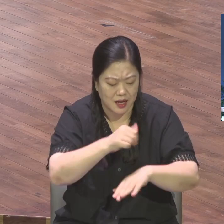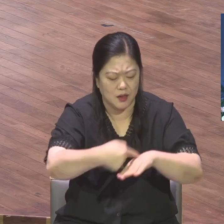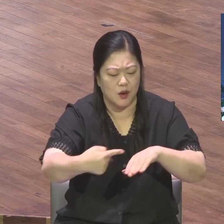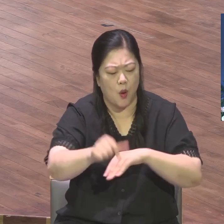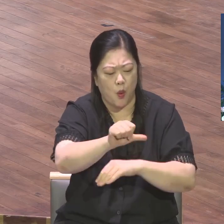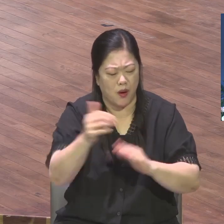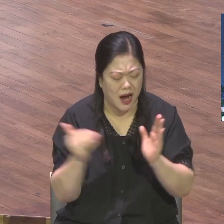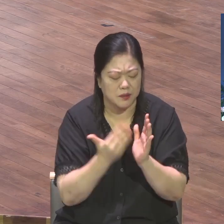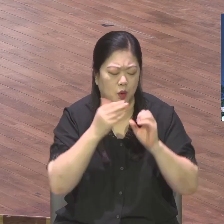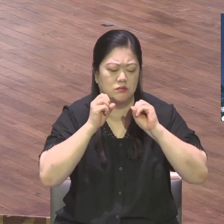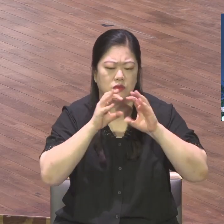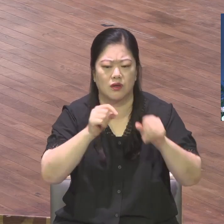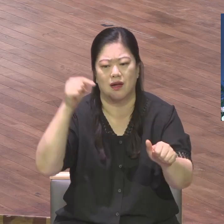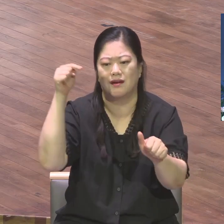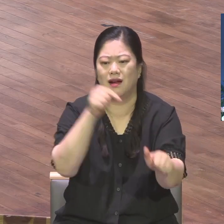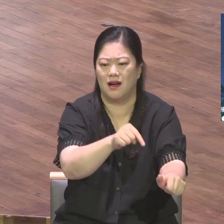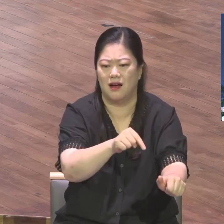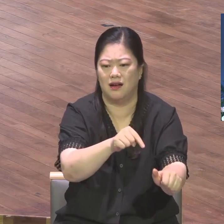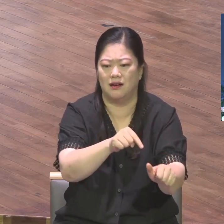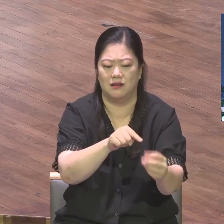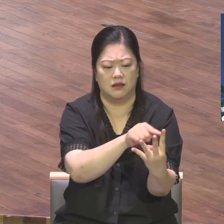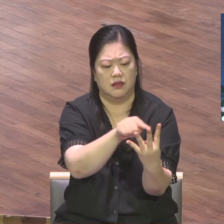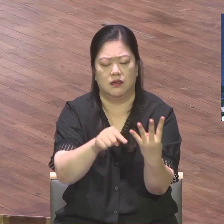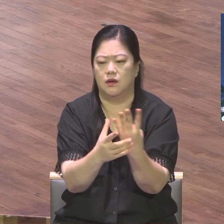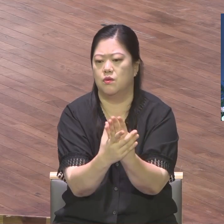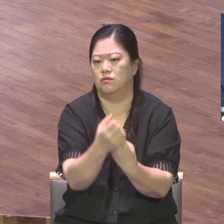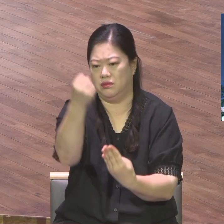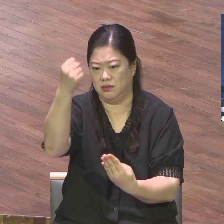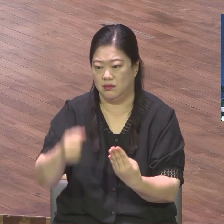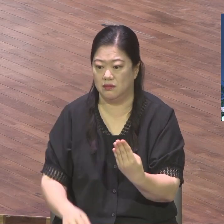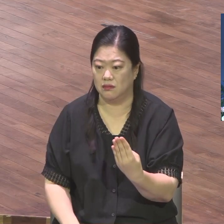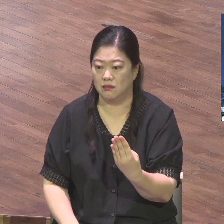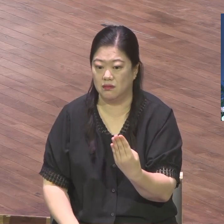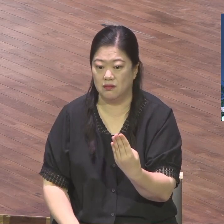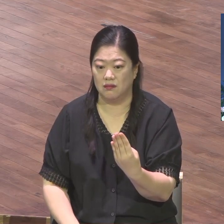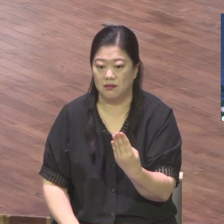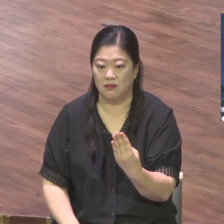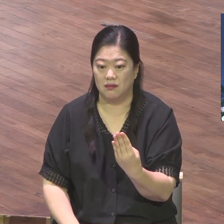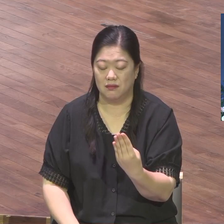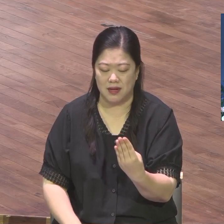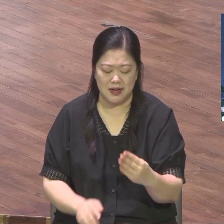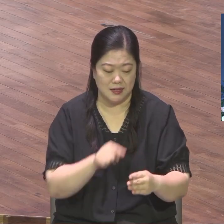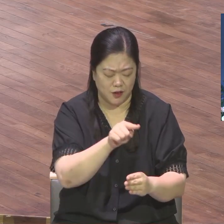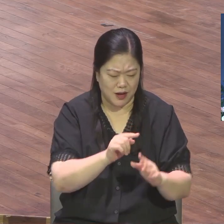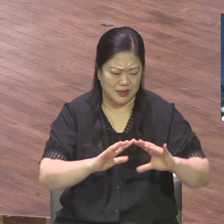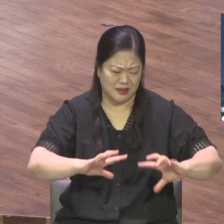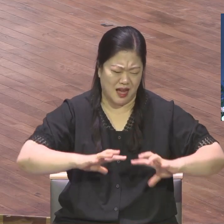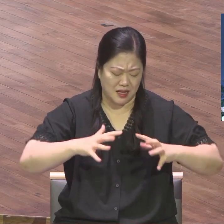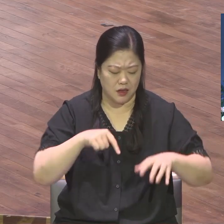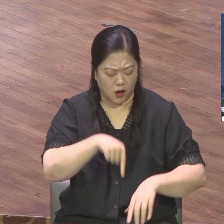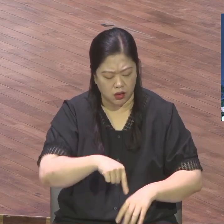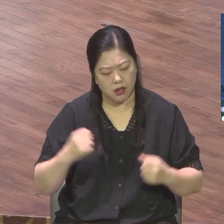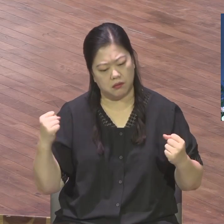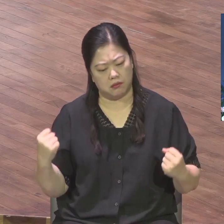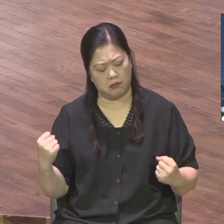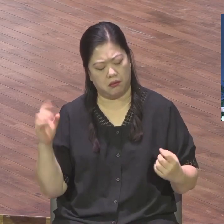사명을 심어줬어요. 사복음서 똑같아요. 너희는 온 천하에 다니며 만민에게 복음을